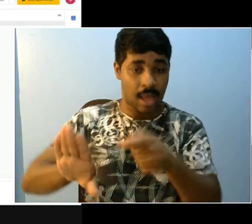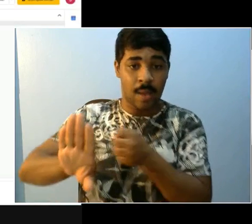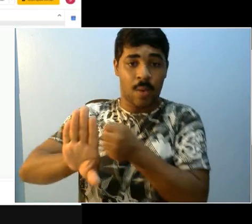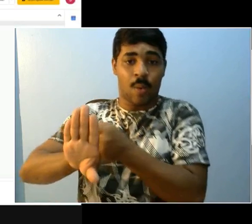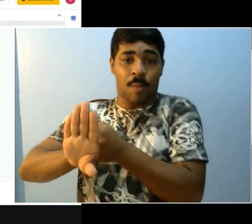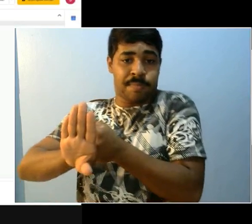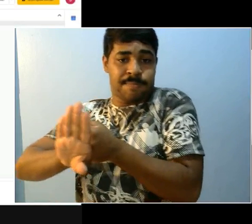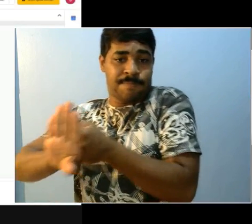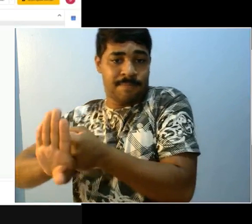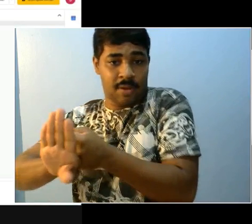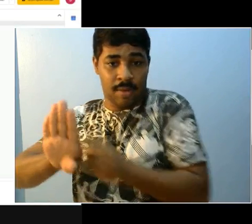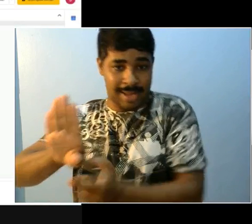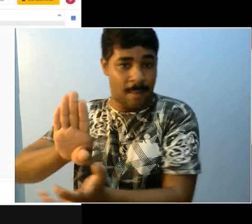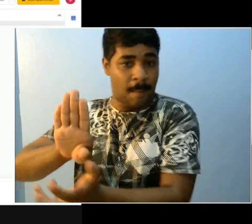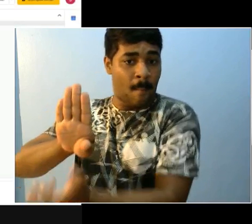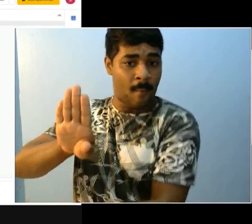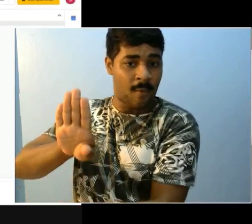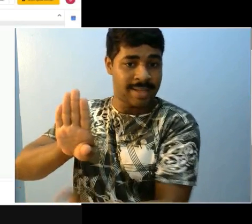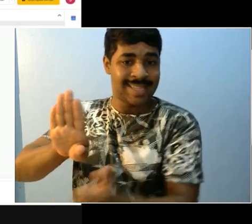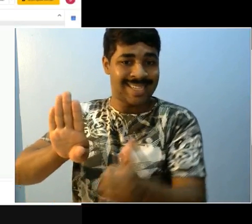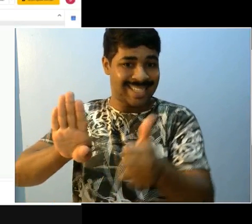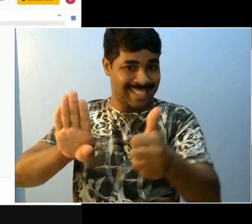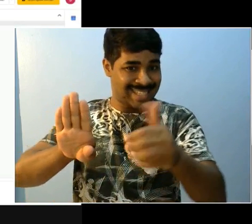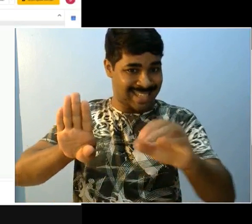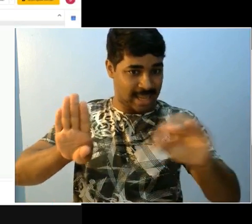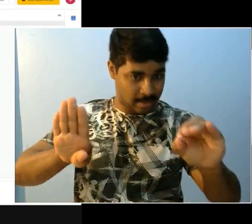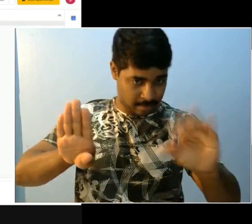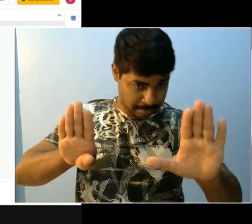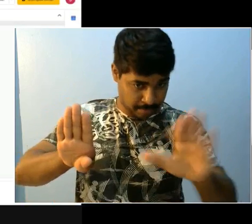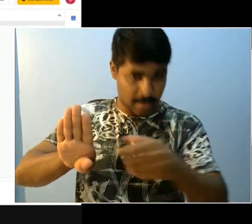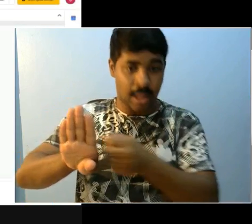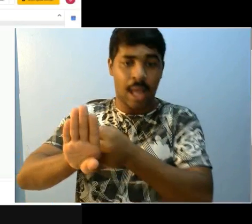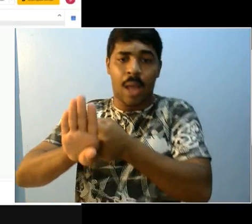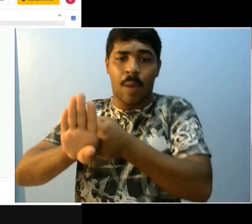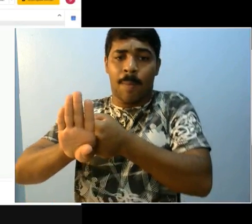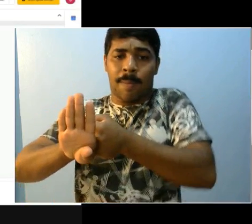lembrando que o máximo é 100, eu aplico 10.